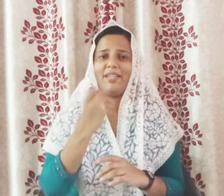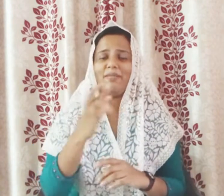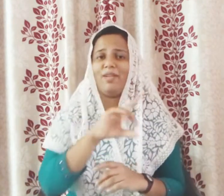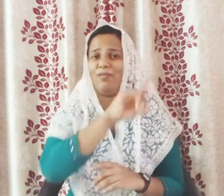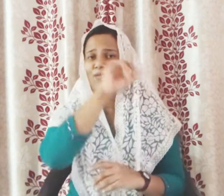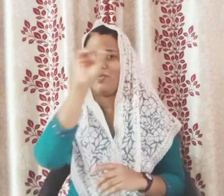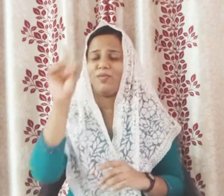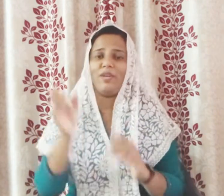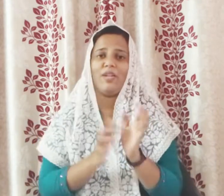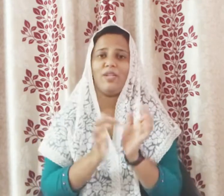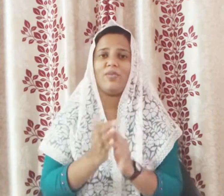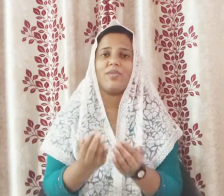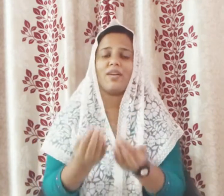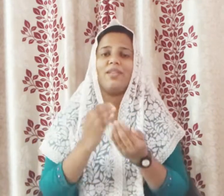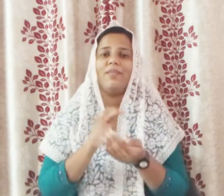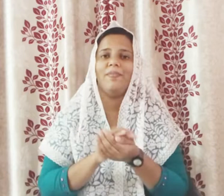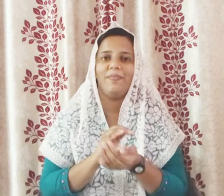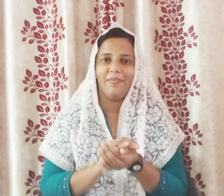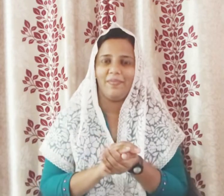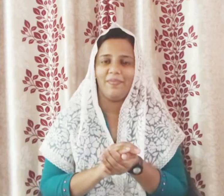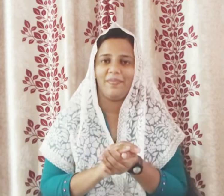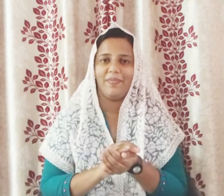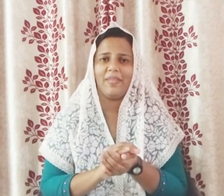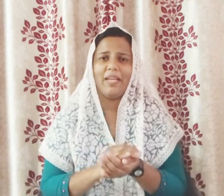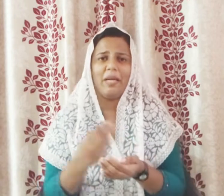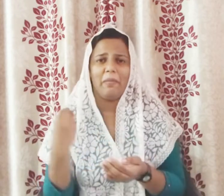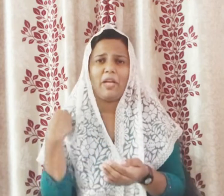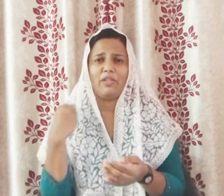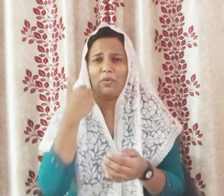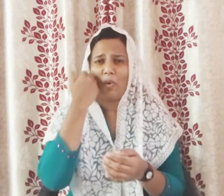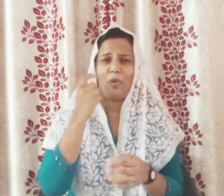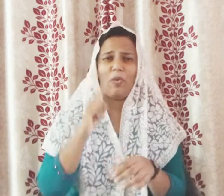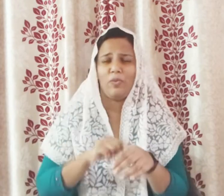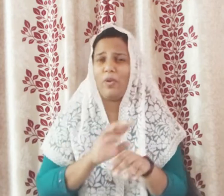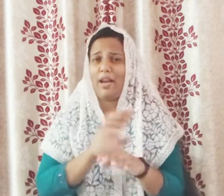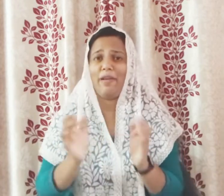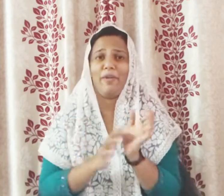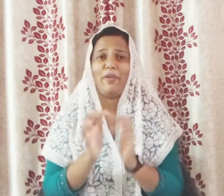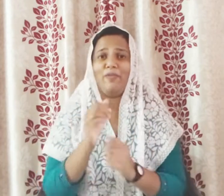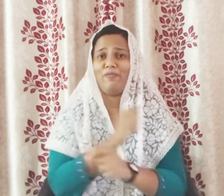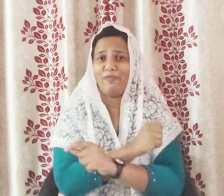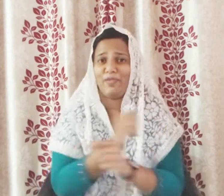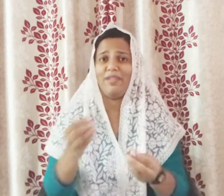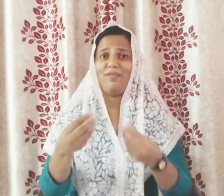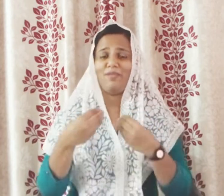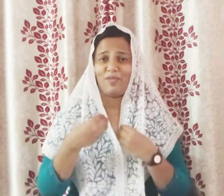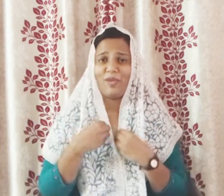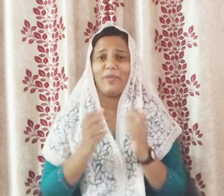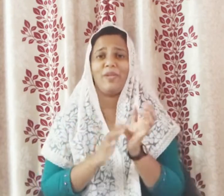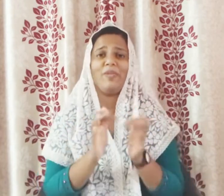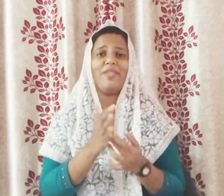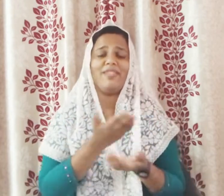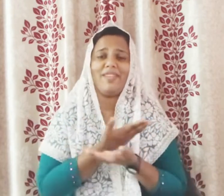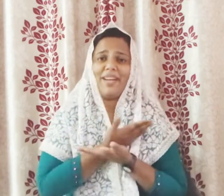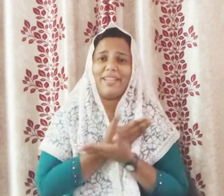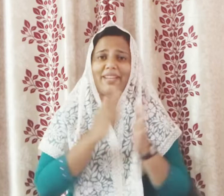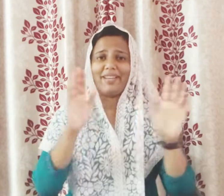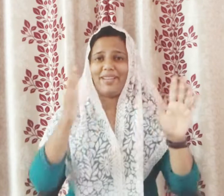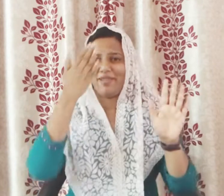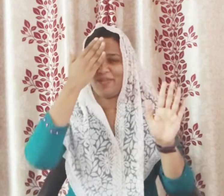കഴിഞ്ഞ പകൽക്കാലം മുഴുവൻ നമ്മുടെ കർത്താവ് നമ്മളെ കാത്തു പരിപാലിച്ചു. അനർത്ഥങ്ങൾ, അപകടങ്ങൾ, രോഗങ്ങൾ, ദുഃഖങ്ങൾ നമ്മളെ വിടുവിച്ച കഥാവിൻ്റെ സ്നേഹത്തിനായിട്ട് ആ കരങ്ങളൊക്കെ